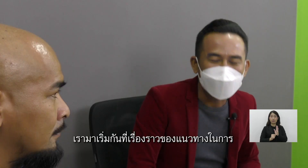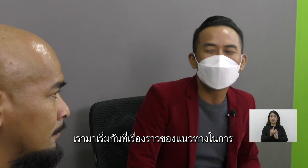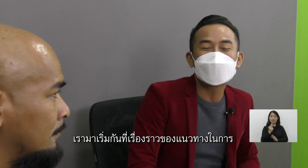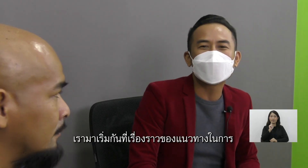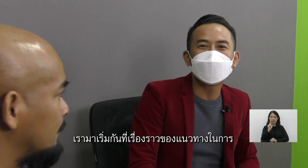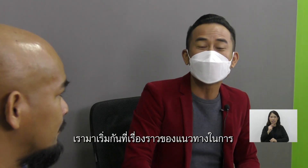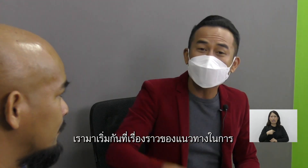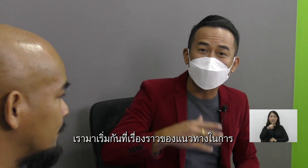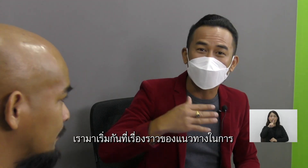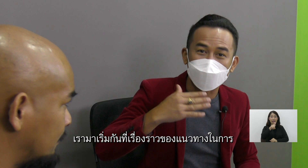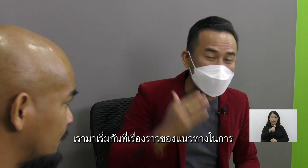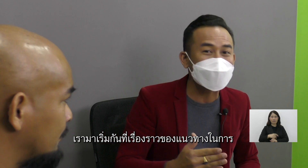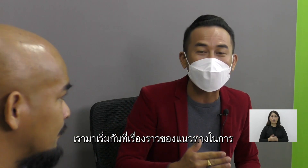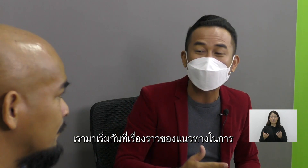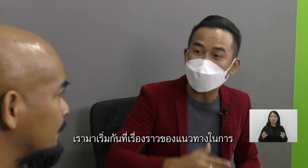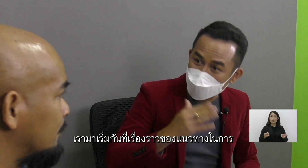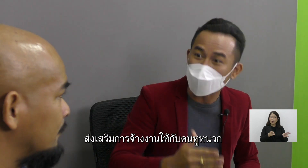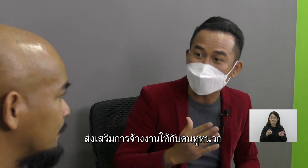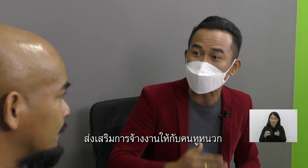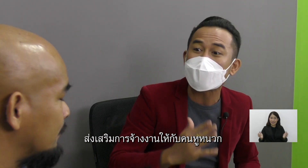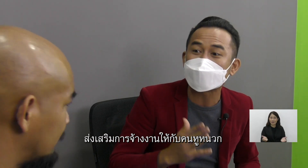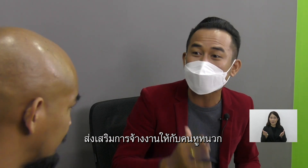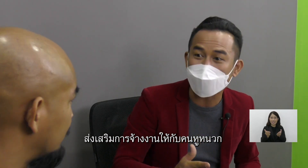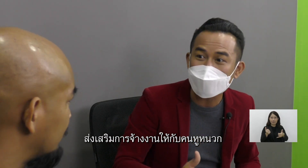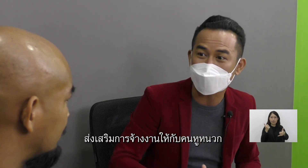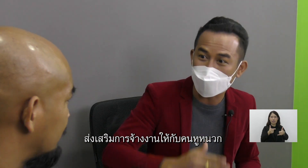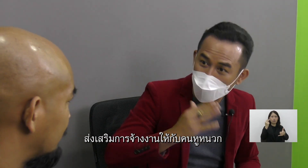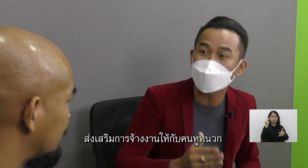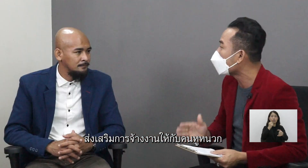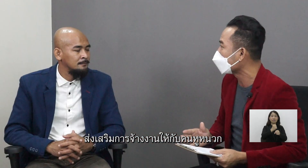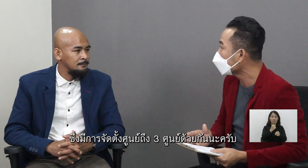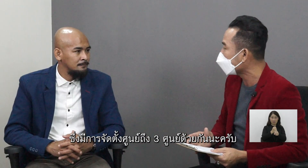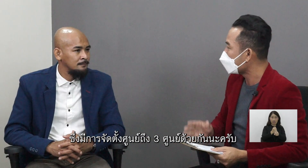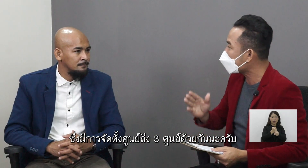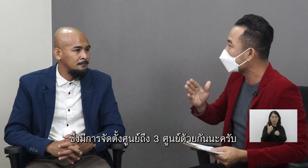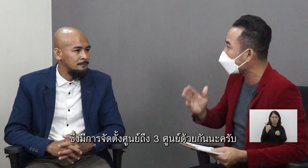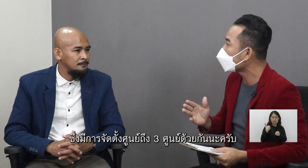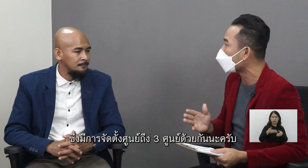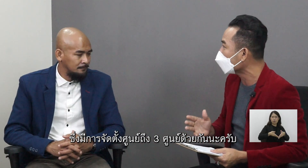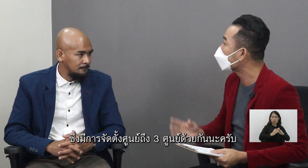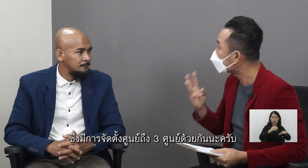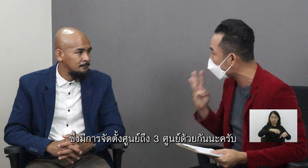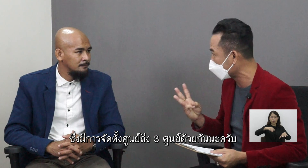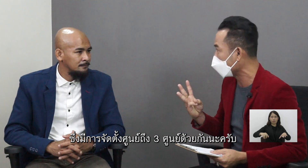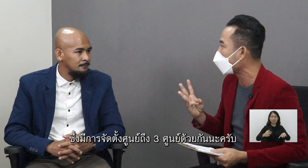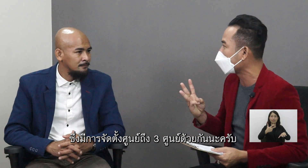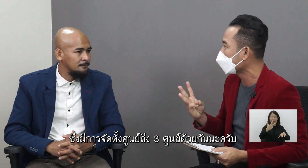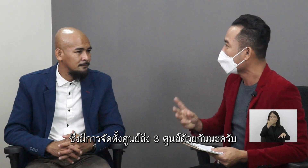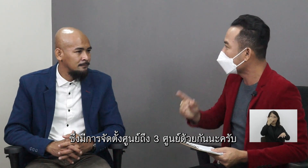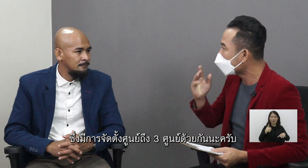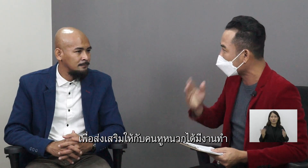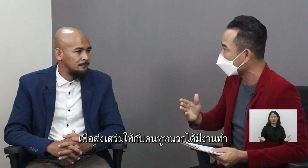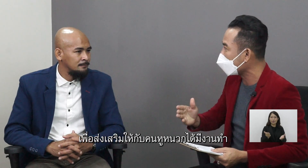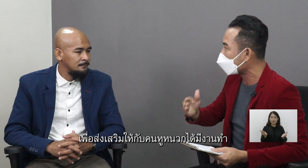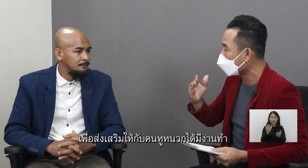เอาล่ะเรามาเริ่มกันที่เรื่องราวของแนวทางในการส่งเสริมการจ้างงานให้กับคนหูหนวกซึ่งมีการจัดตั้งศูนย์ถึง3ศูนย์ด้วยกันนะครับ